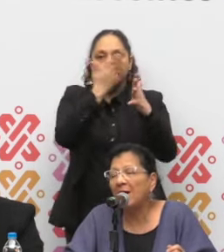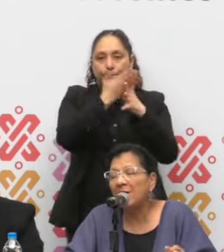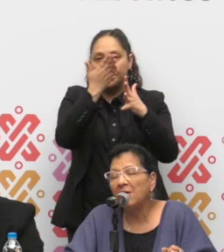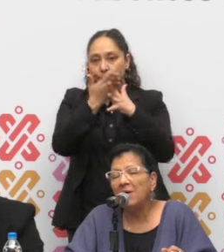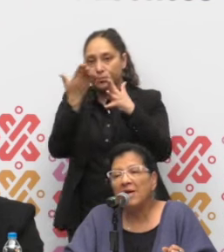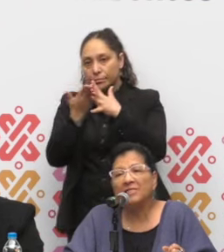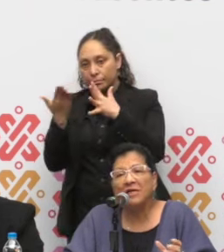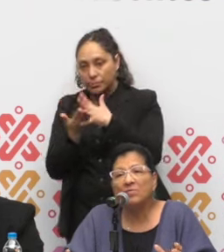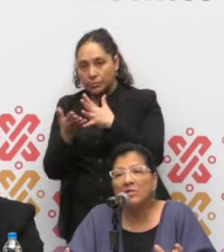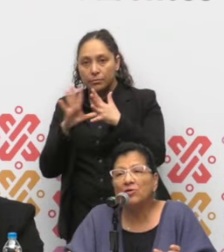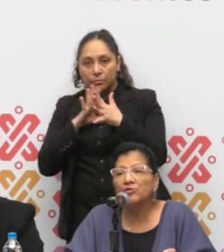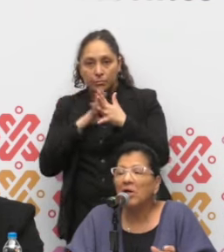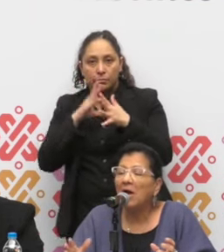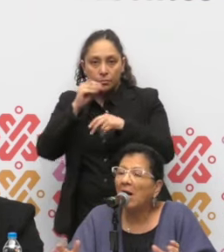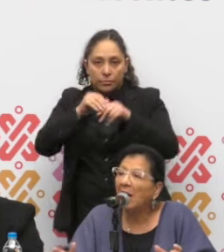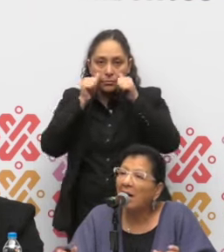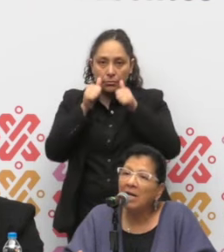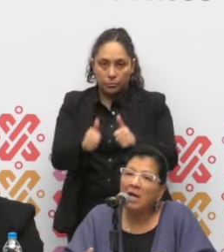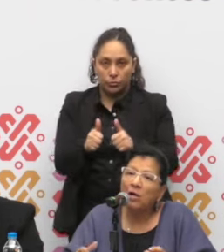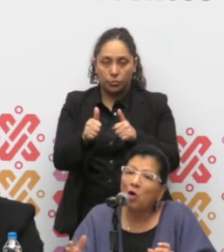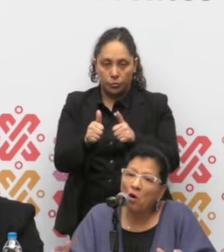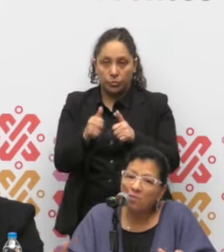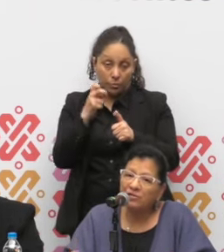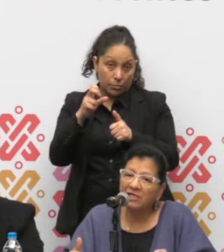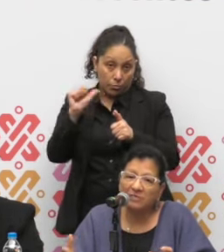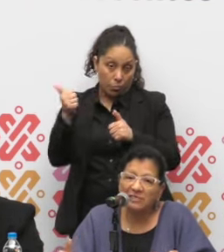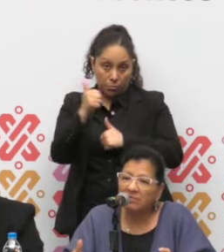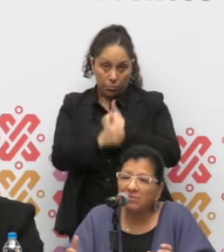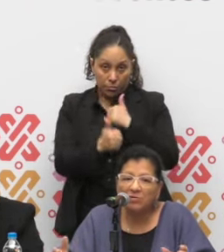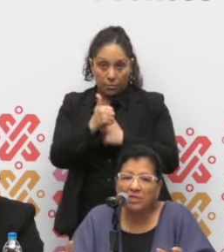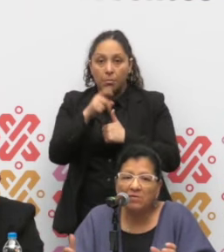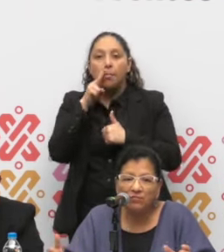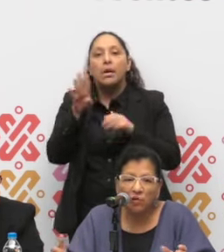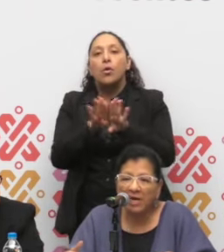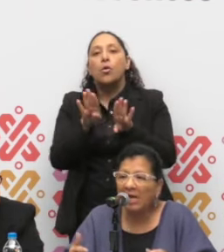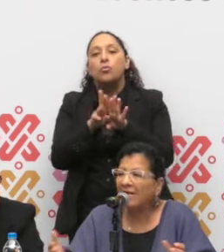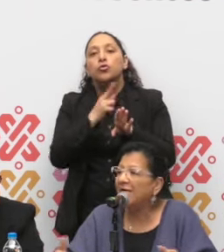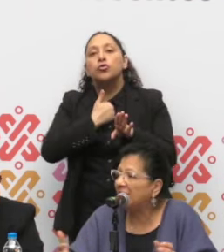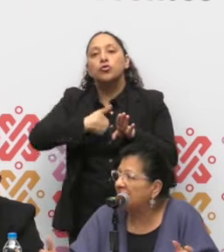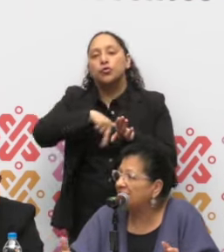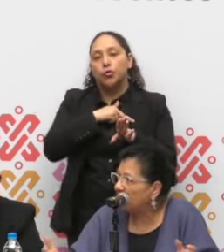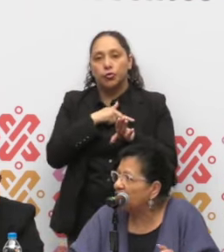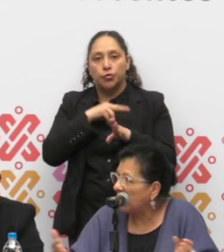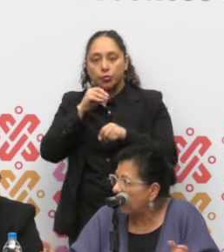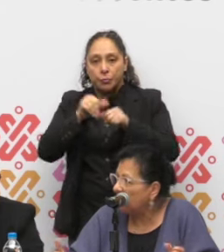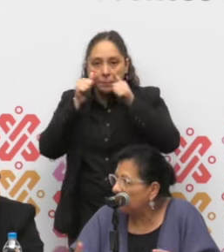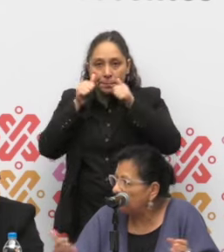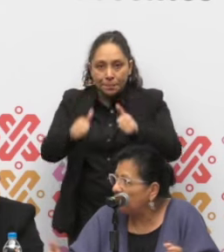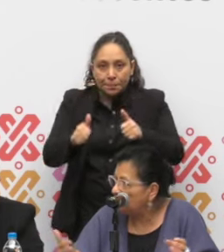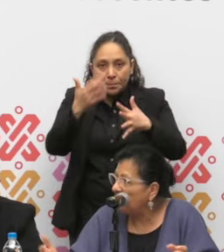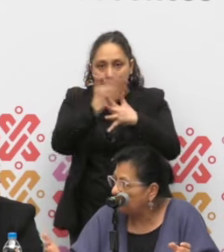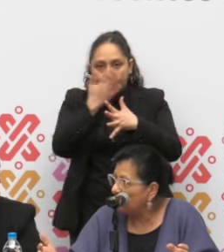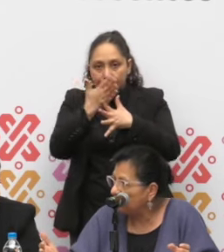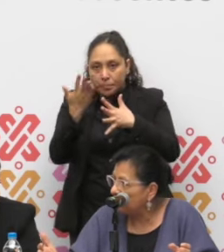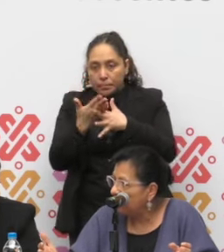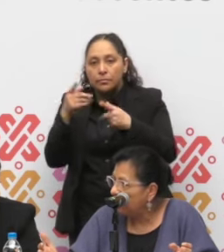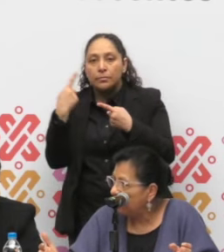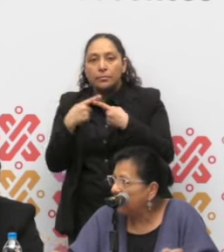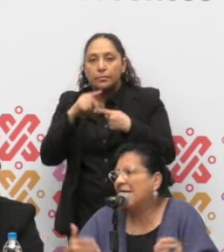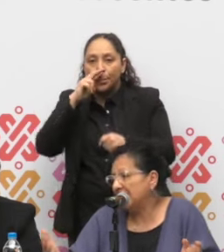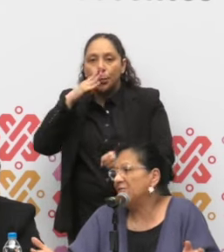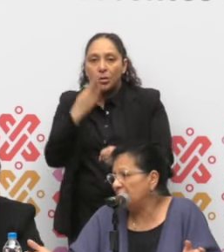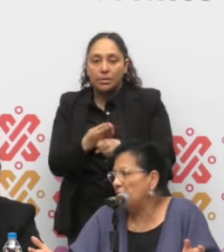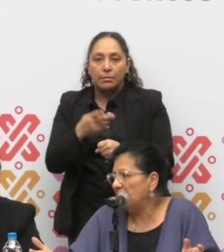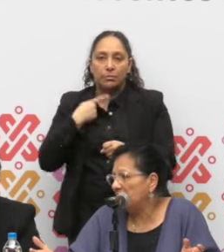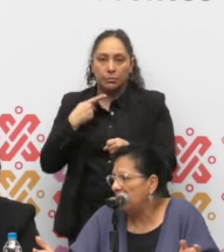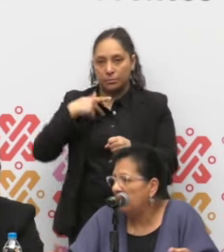marco legal en términos a cómo transversalizamos el enfoque en quienes estamos a cargo del mundo adulto,